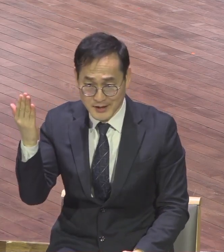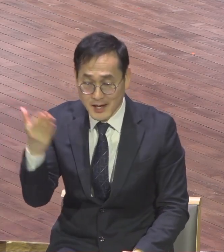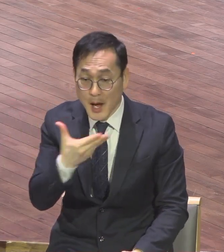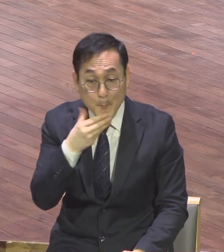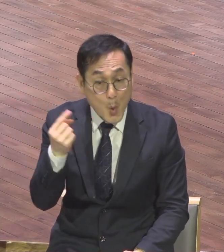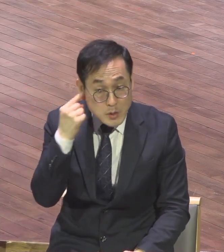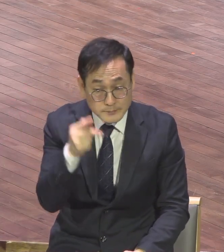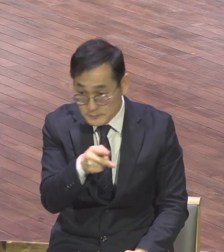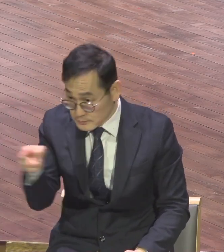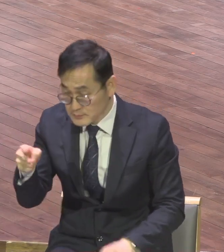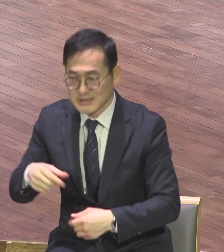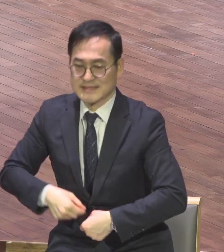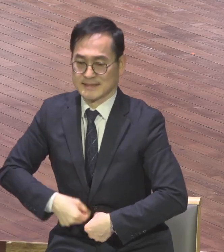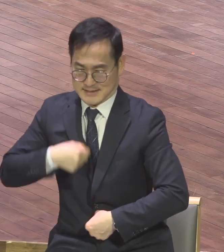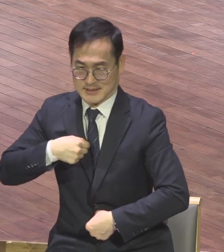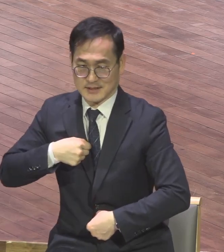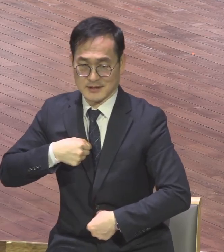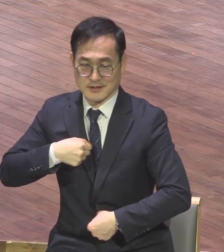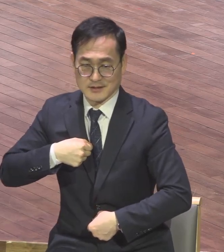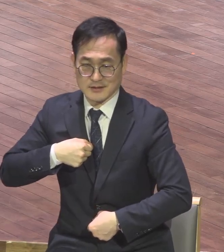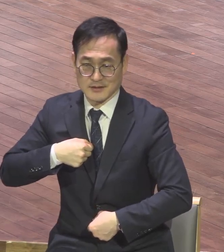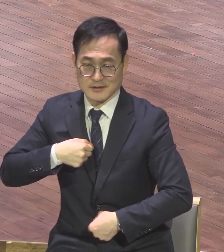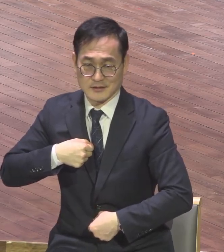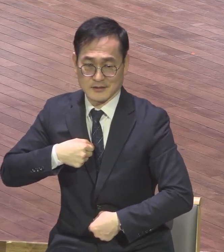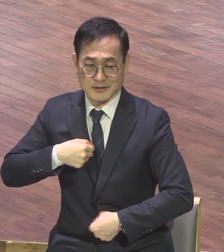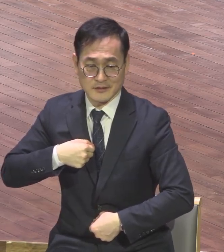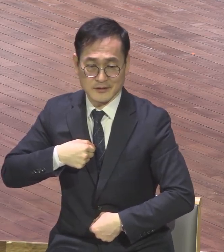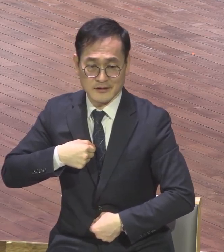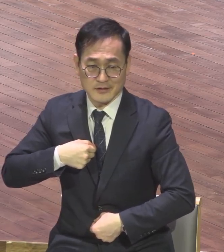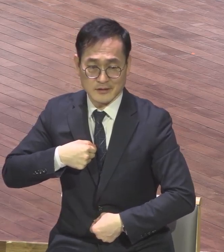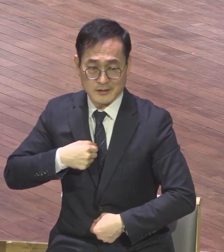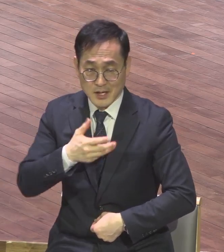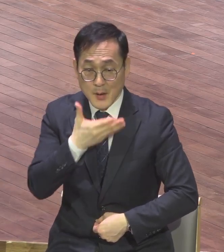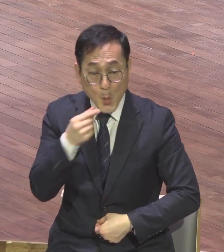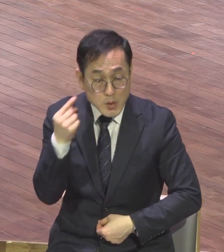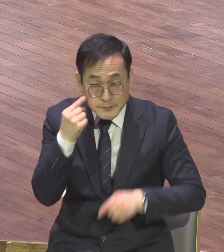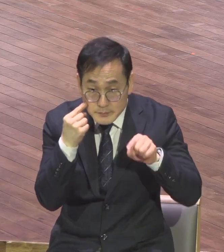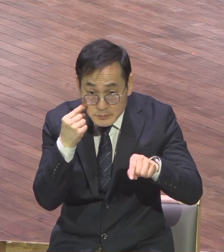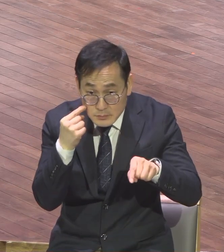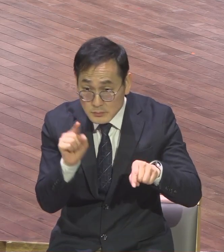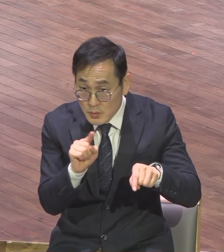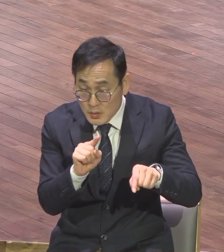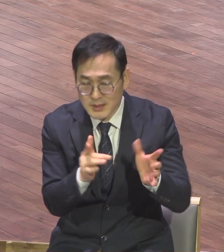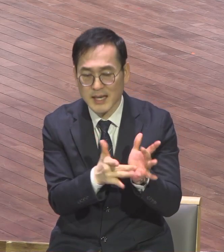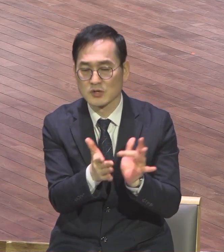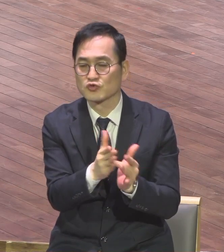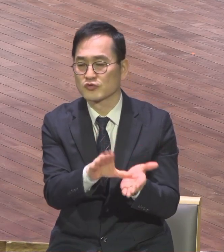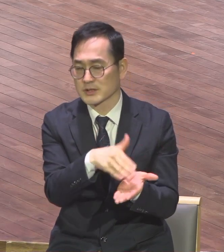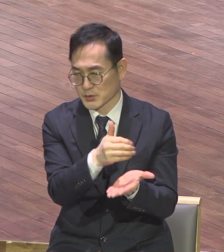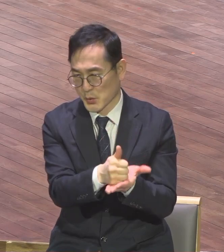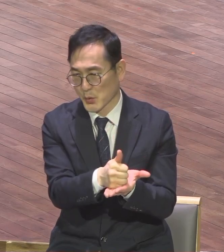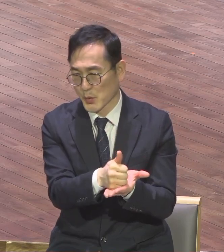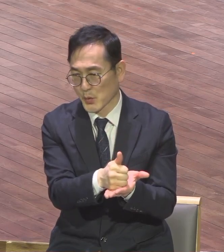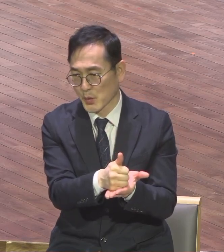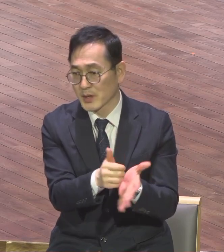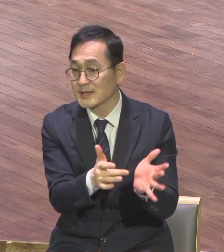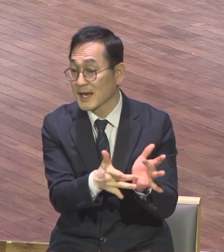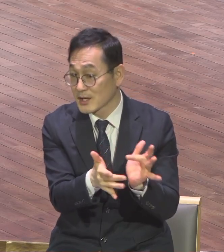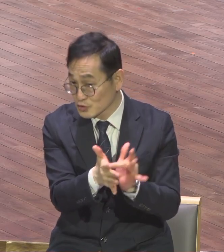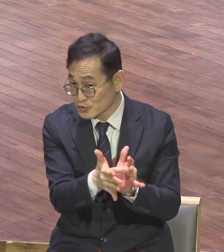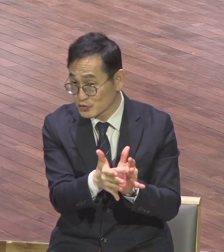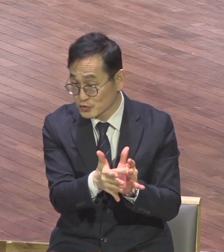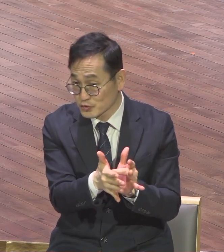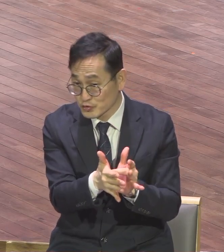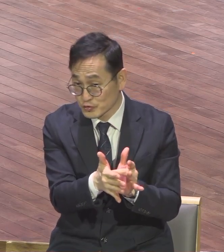복음이 의입니다. 하나님께는 복음이 의예요. 이 복음은 예수 그리스도입니다. 즉 하나님께는